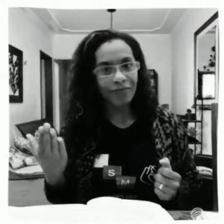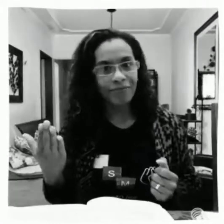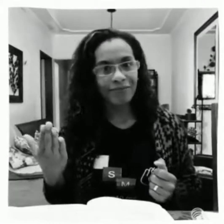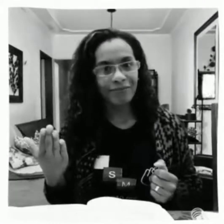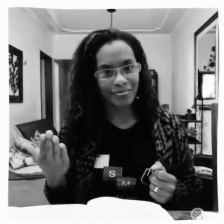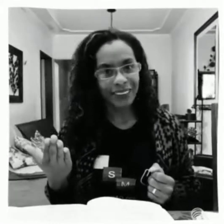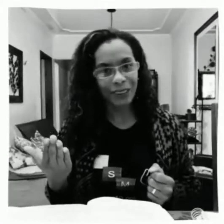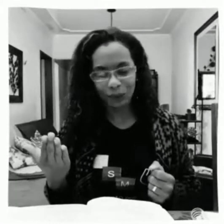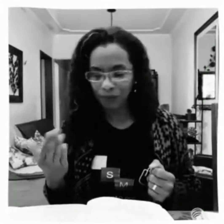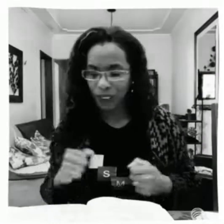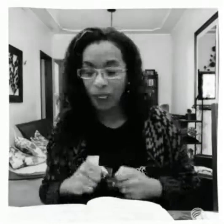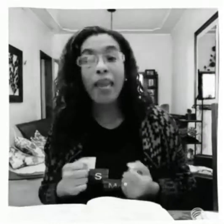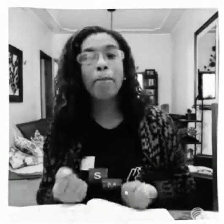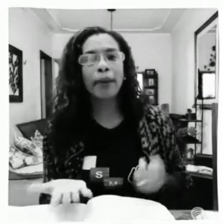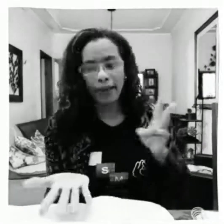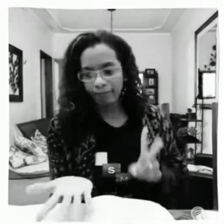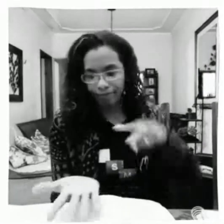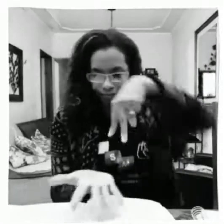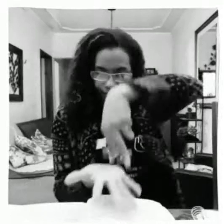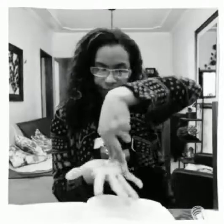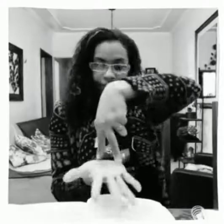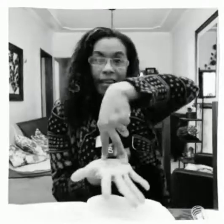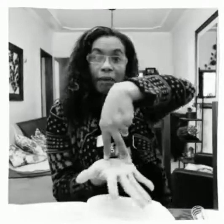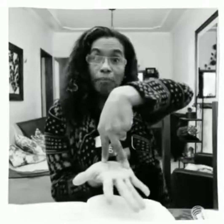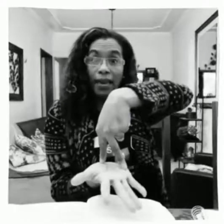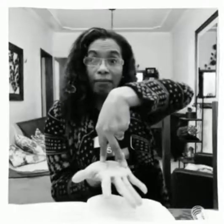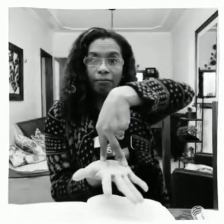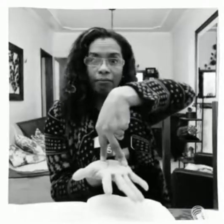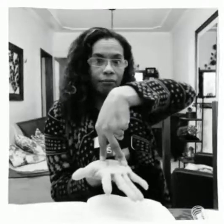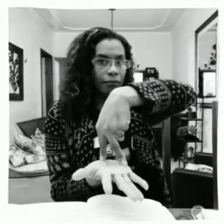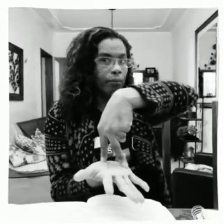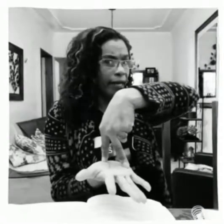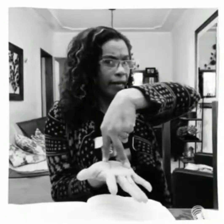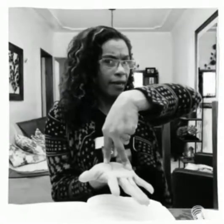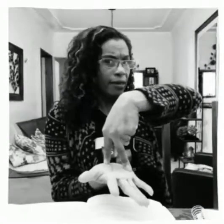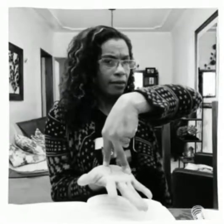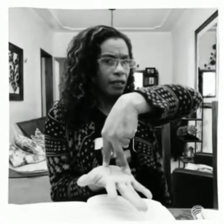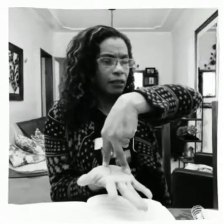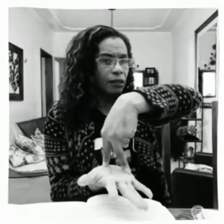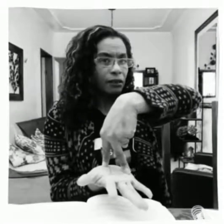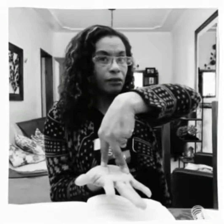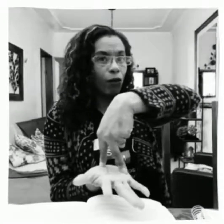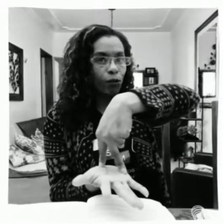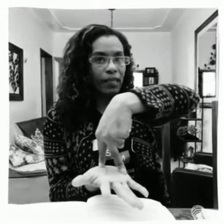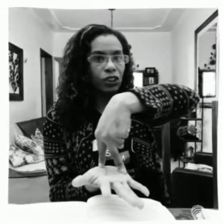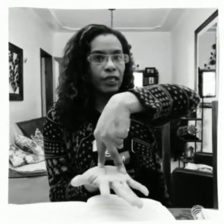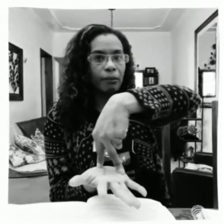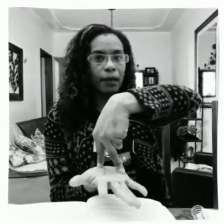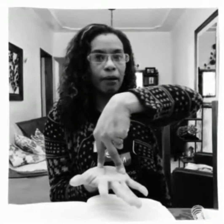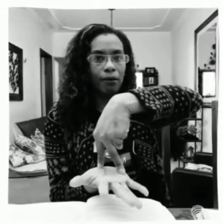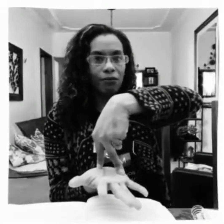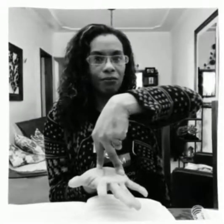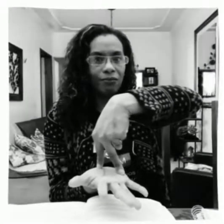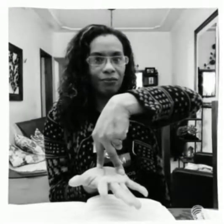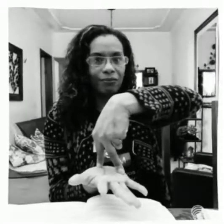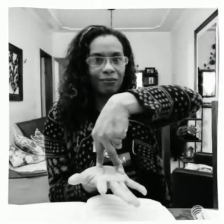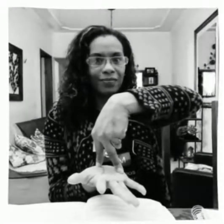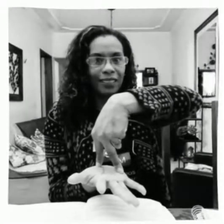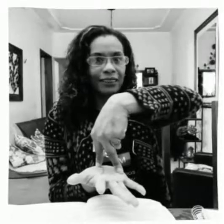pensar, entendeu? Em pé, parei, Não vou mexer com a minha